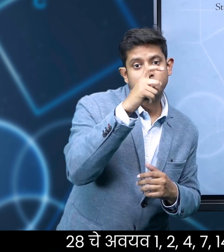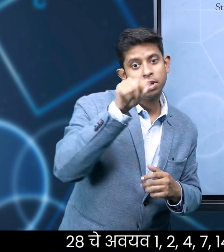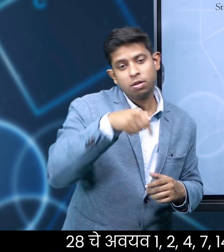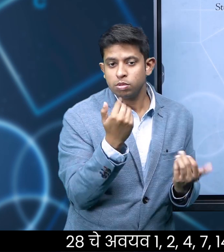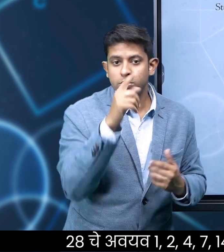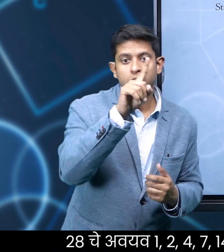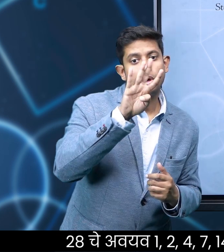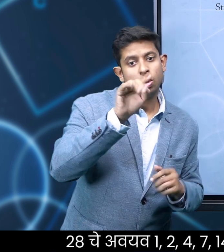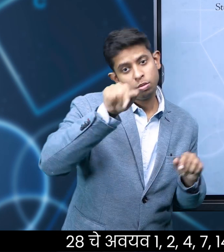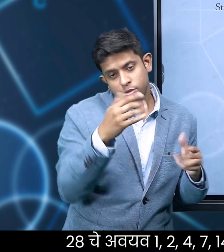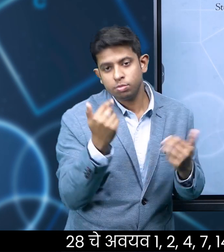जाऊ शकतात.